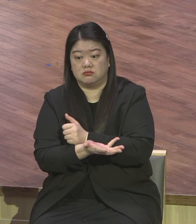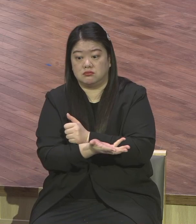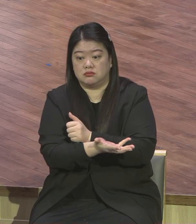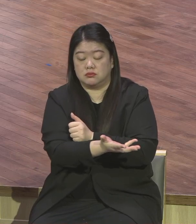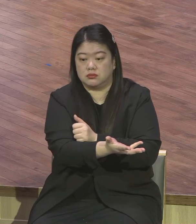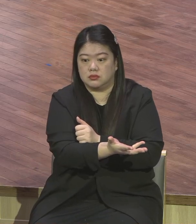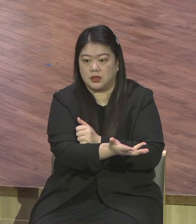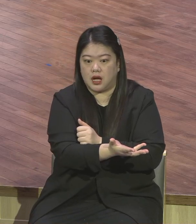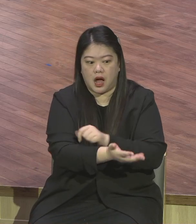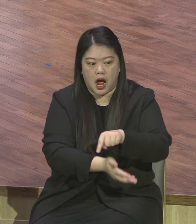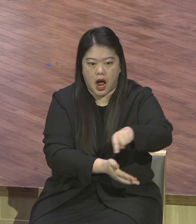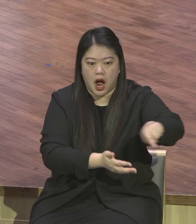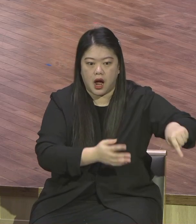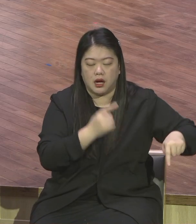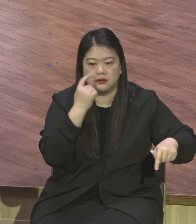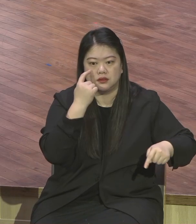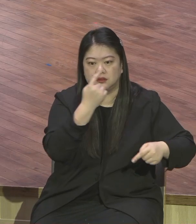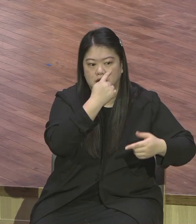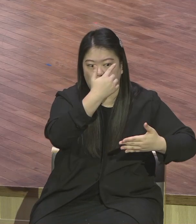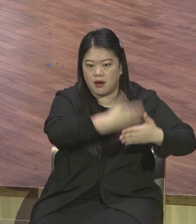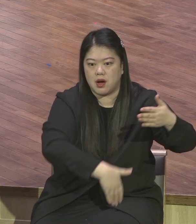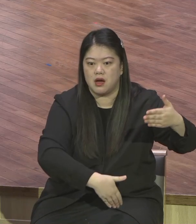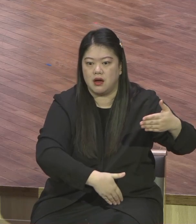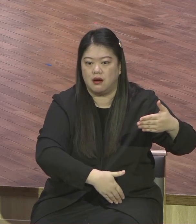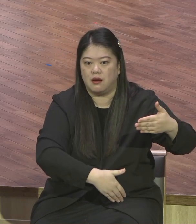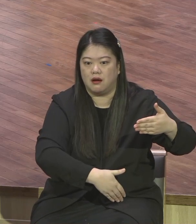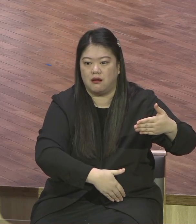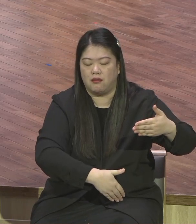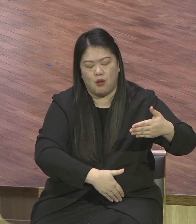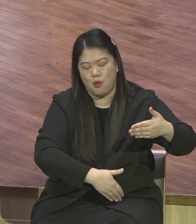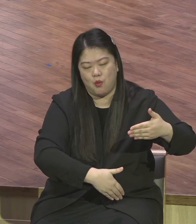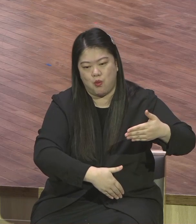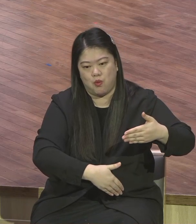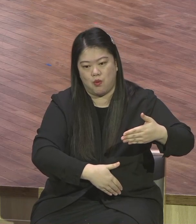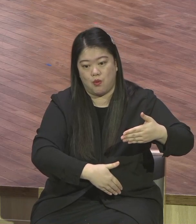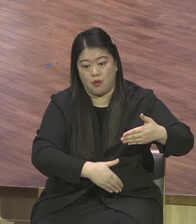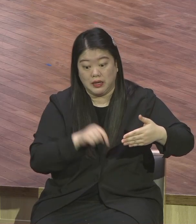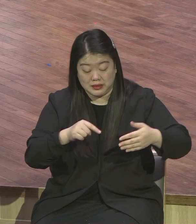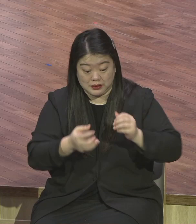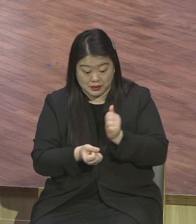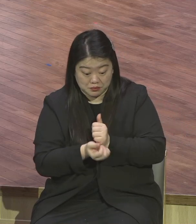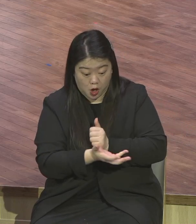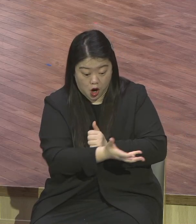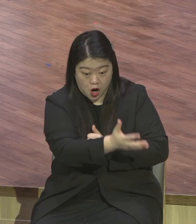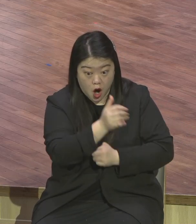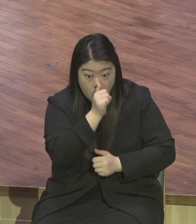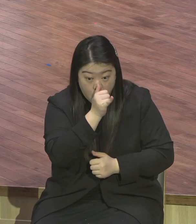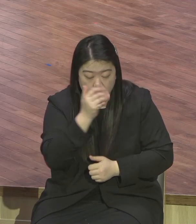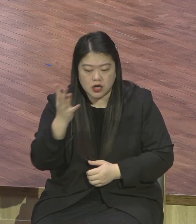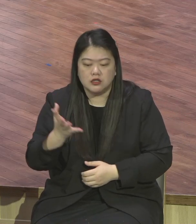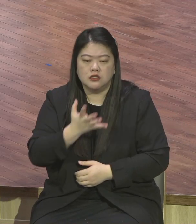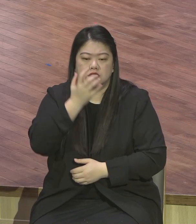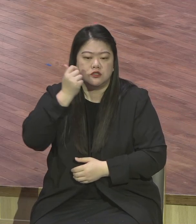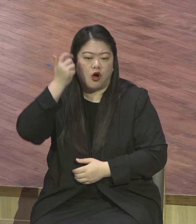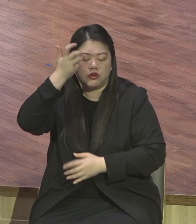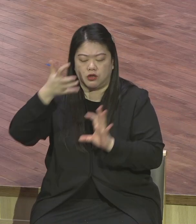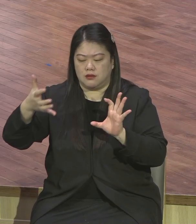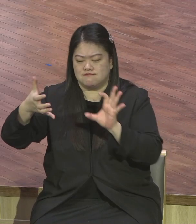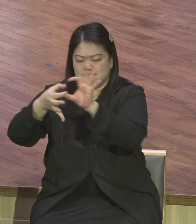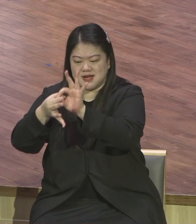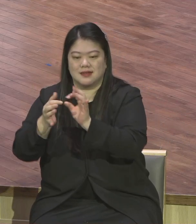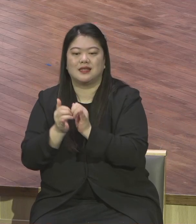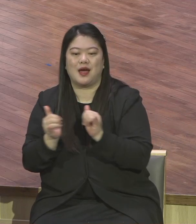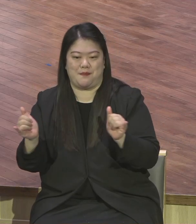이렇게 성령의 열매로서 영향력 입히는 사람을 성령의 삶을 사는, 인도를 받고 사는